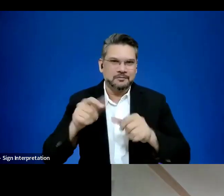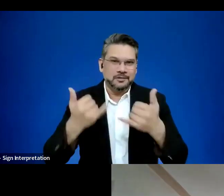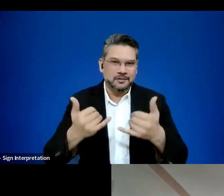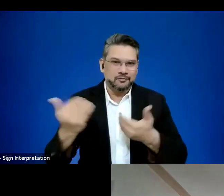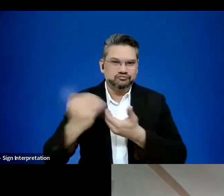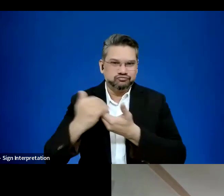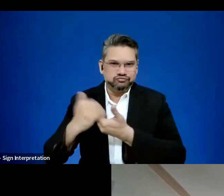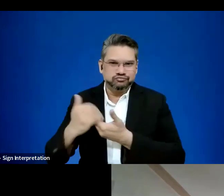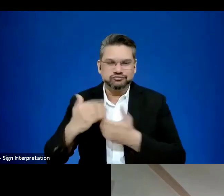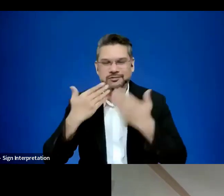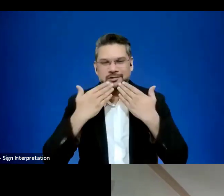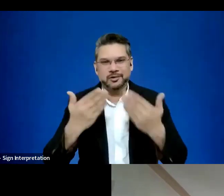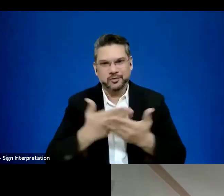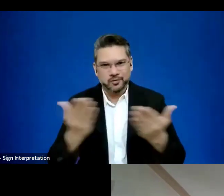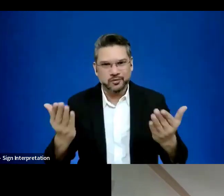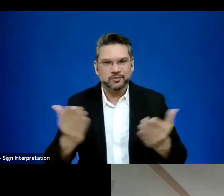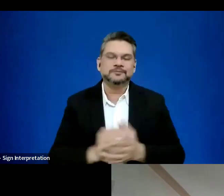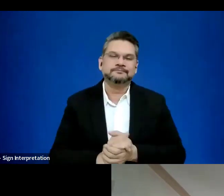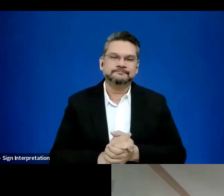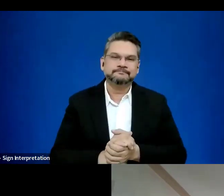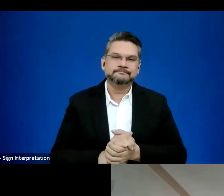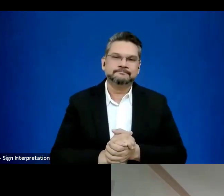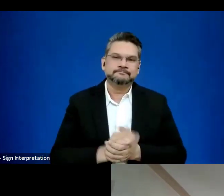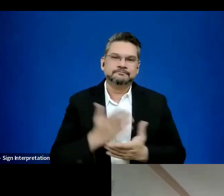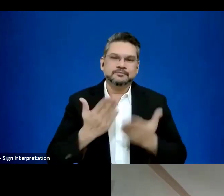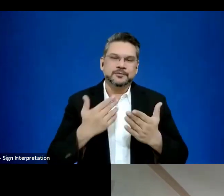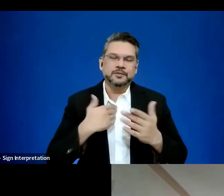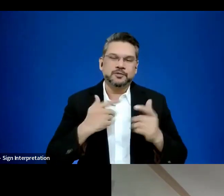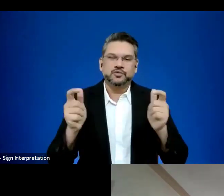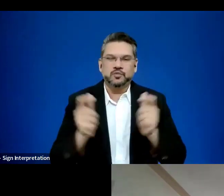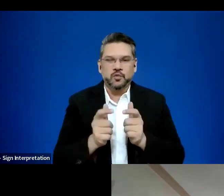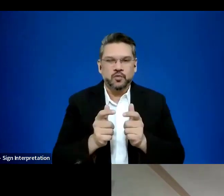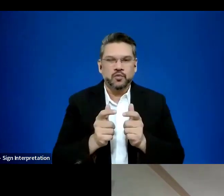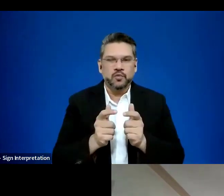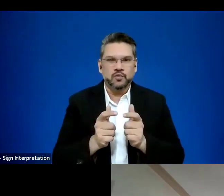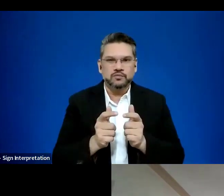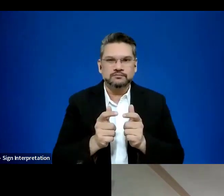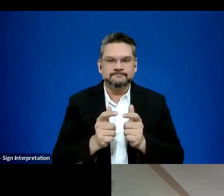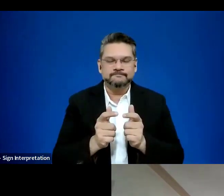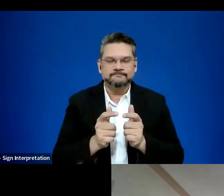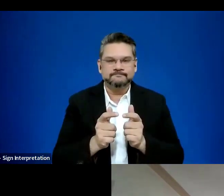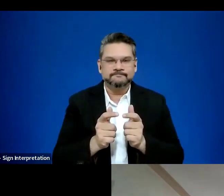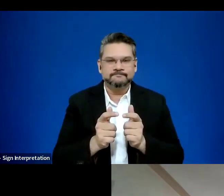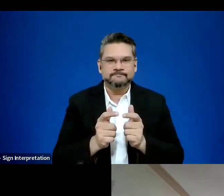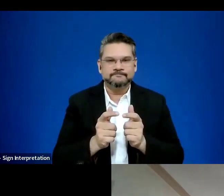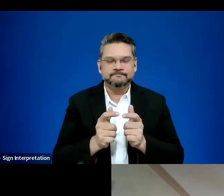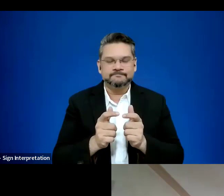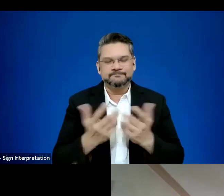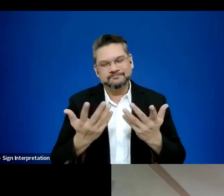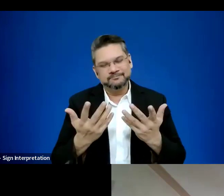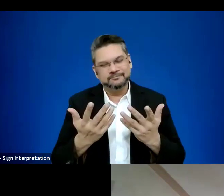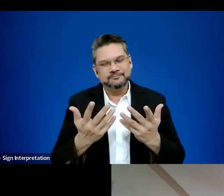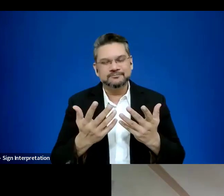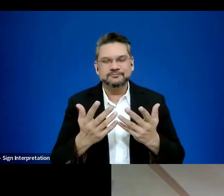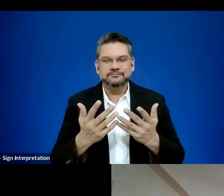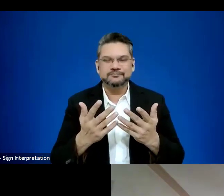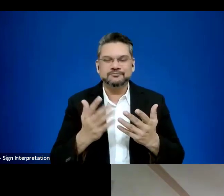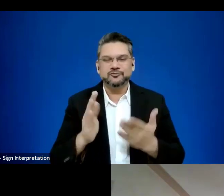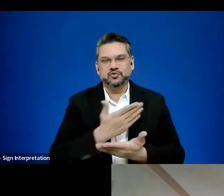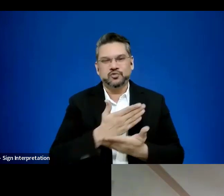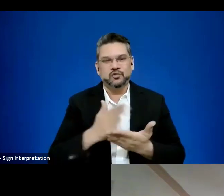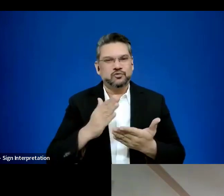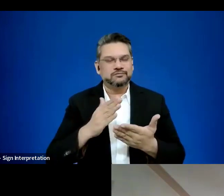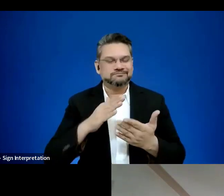尤其呢在这边我们在这边参加的人有两三百位人，非常感谢大家来参